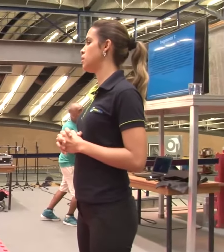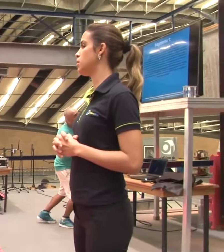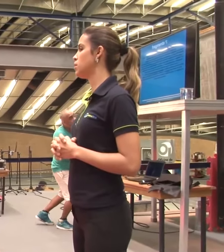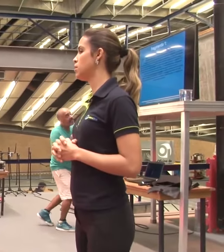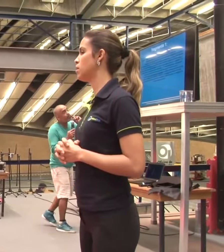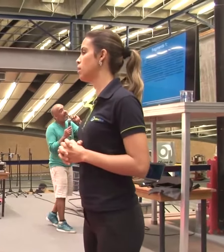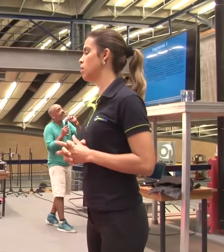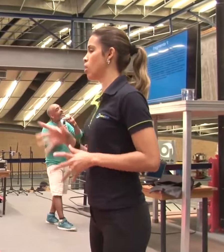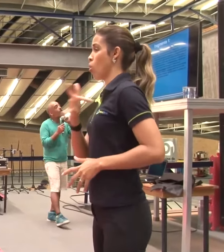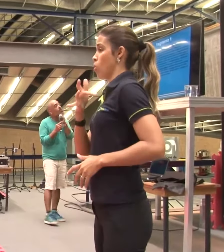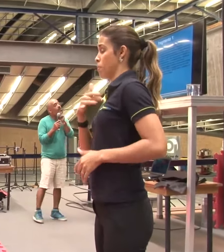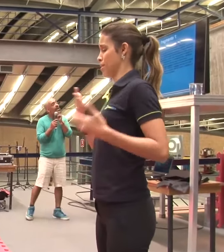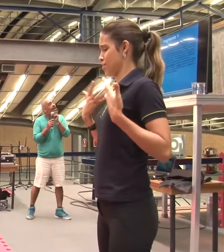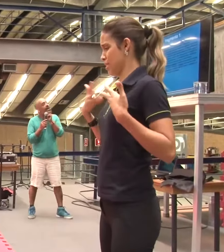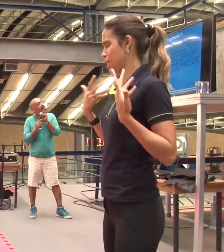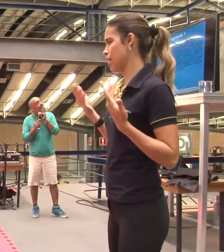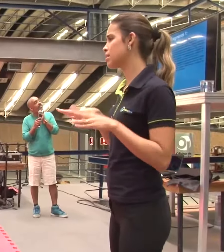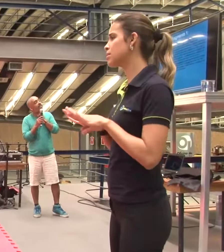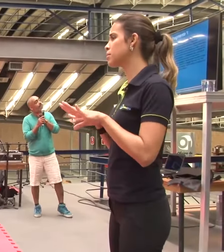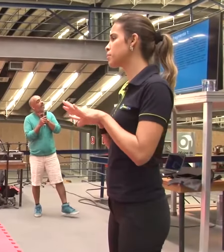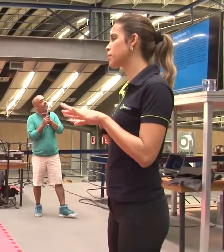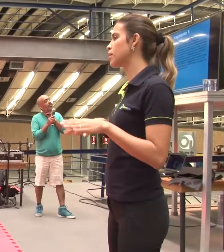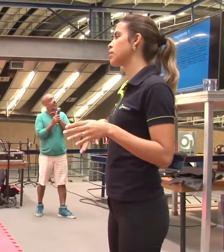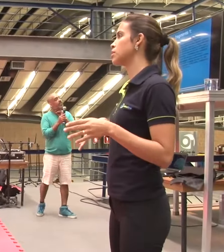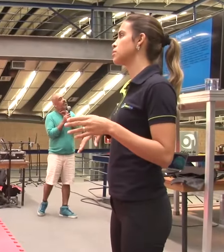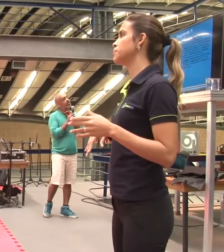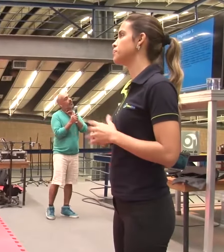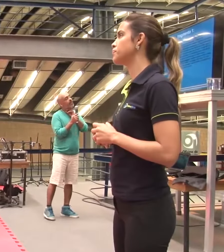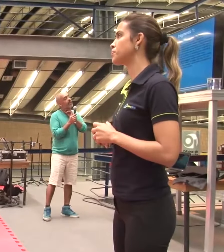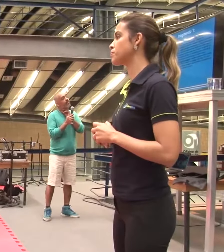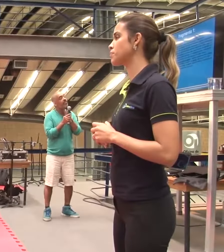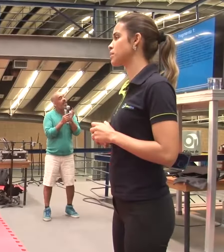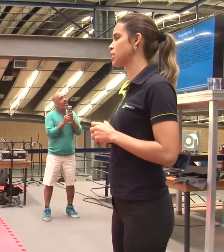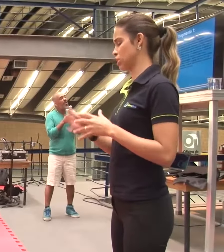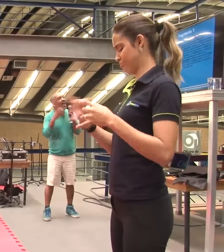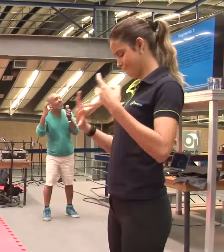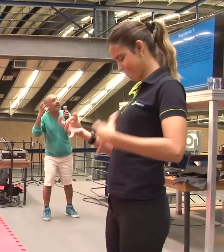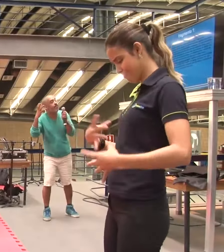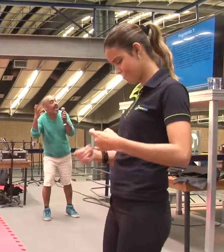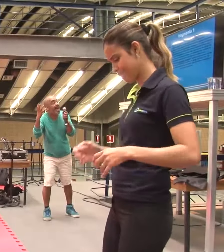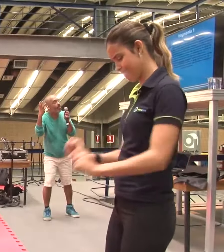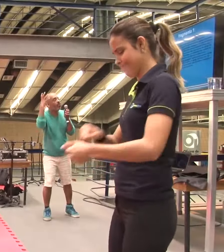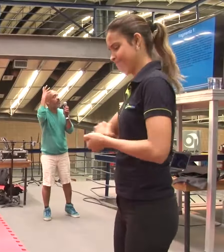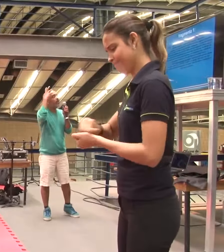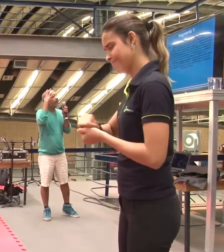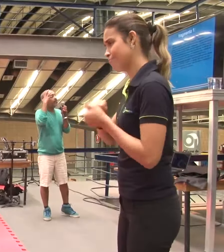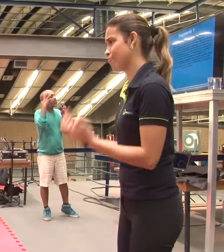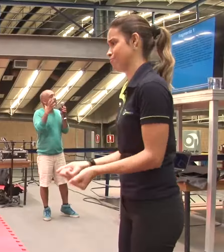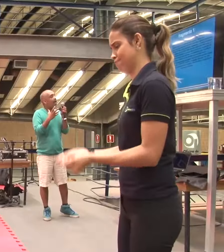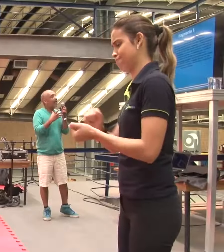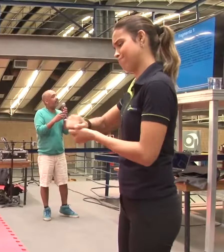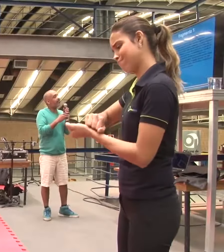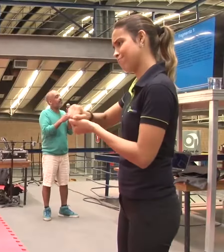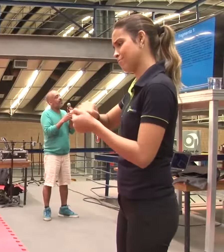Com manchas alegres, porém, da negrura das mimosas tintas transbordantes. E o reverbero